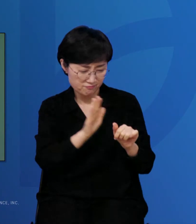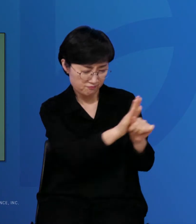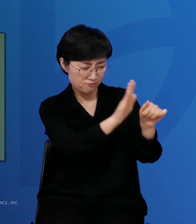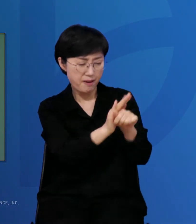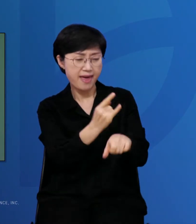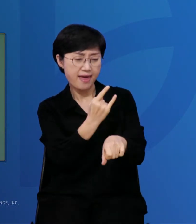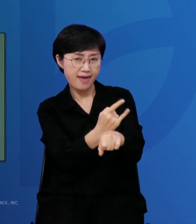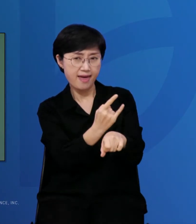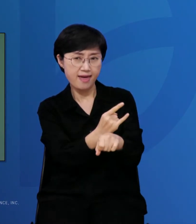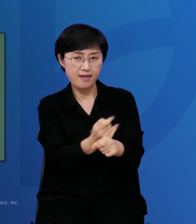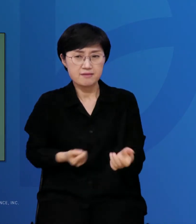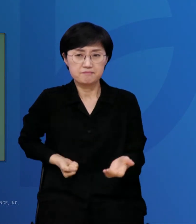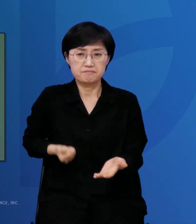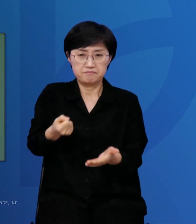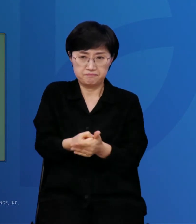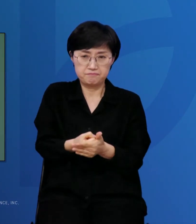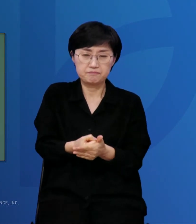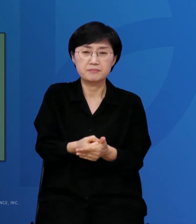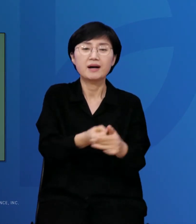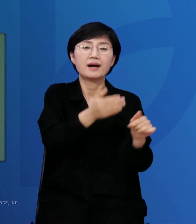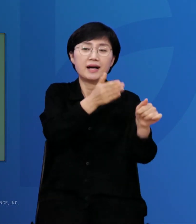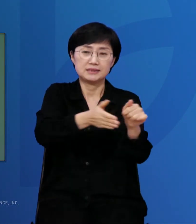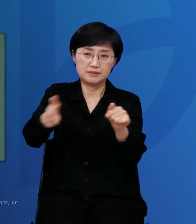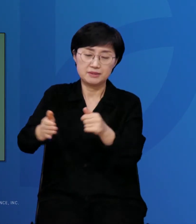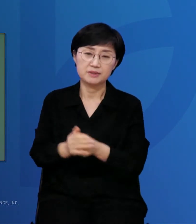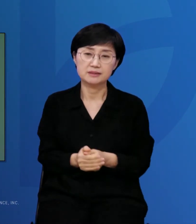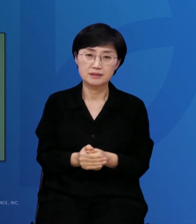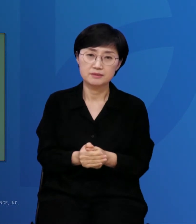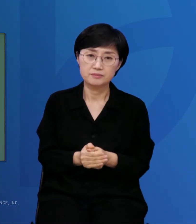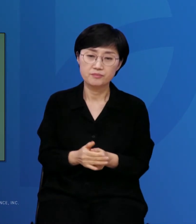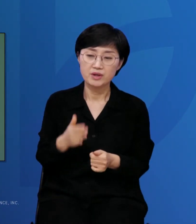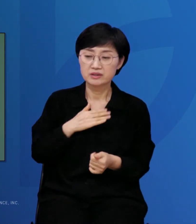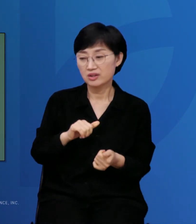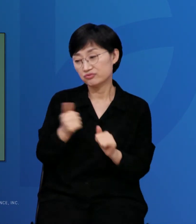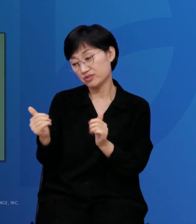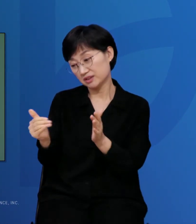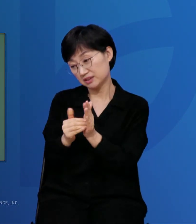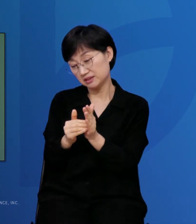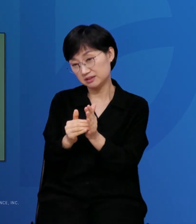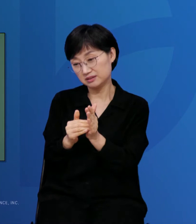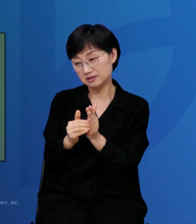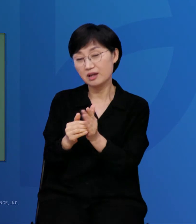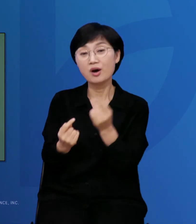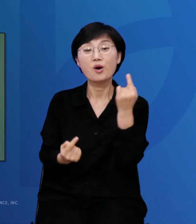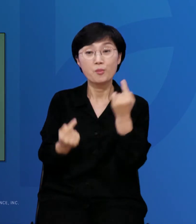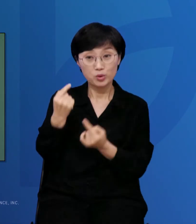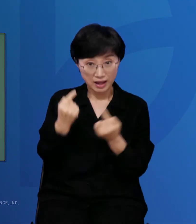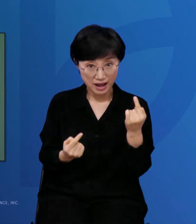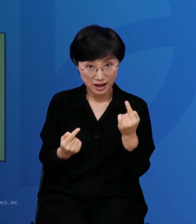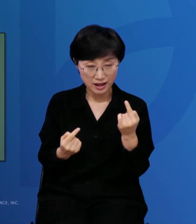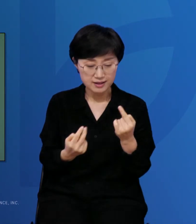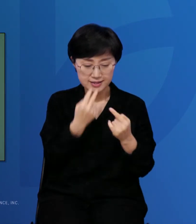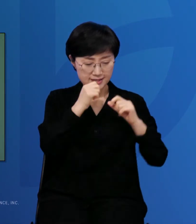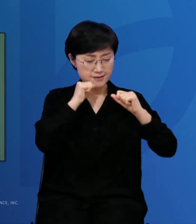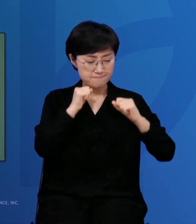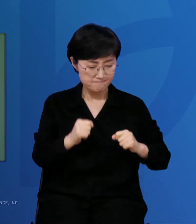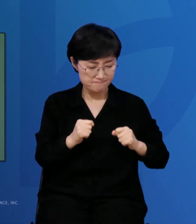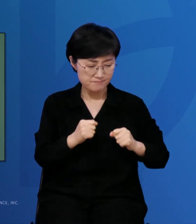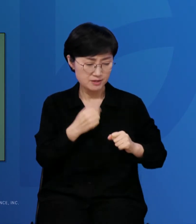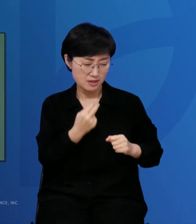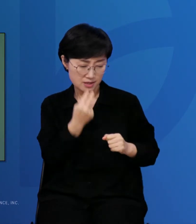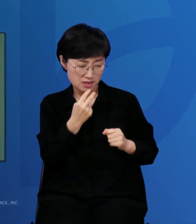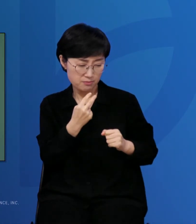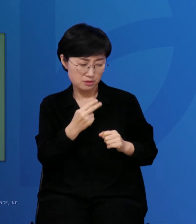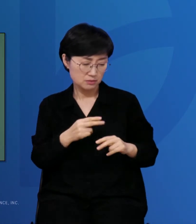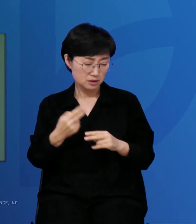所以各位，现在起，我要正式带着我要拿着殉教的精神来做，来祷告吧。 죽은 순교보다 산 순교가 훨씬 나아요. 다윗은요, 자기 생 다 걸었다니까요.